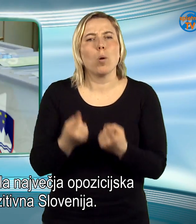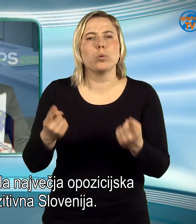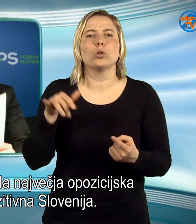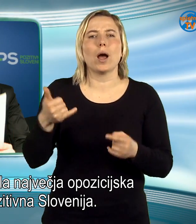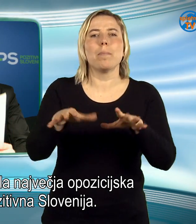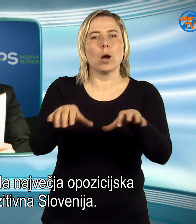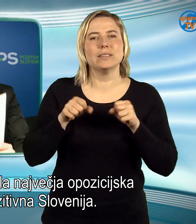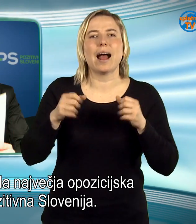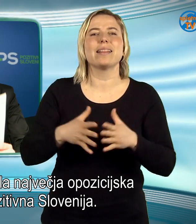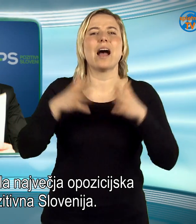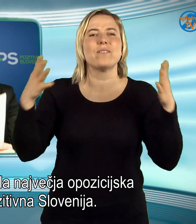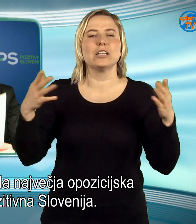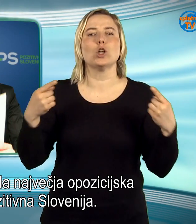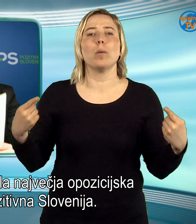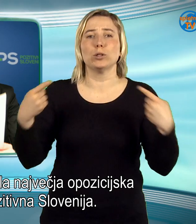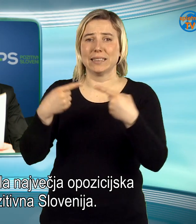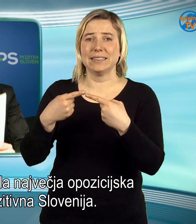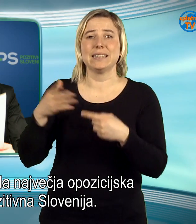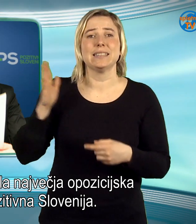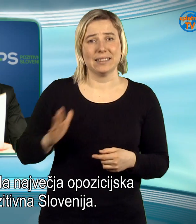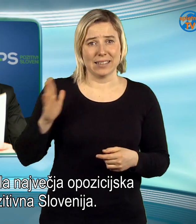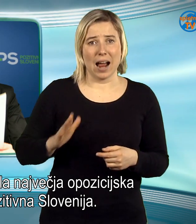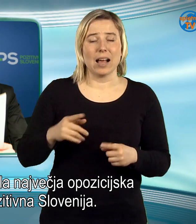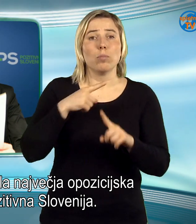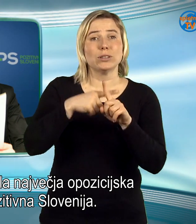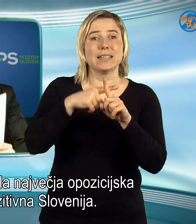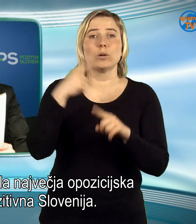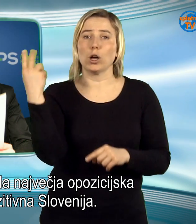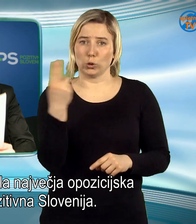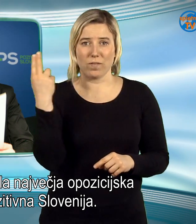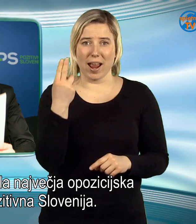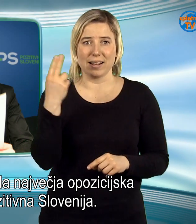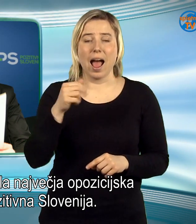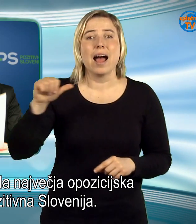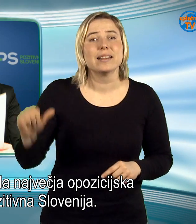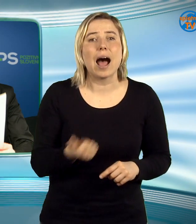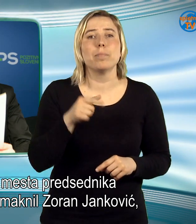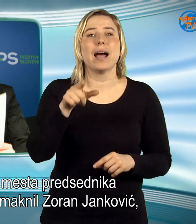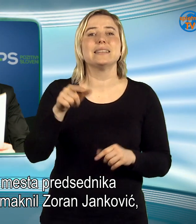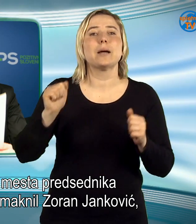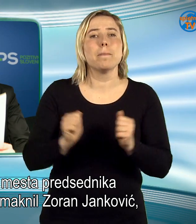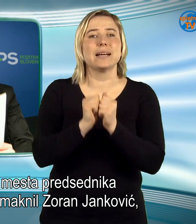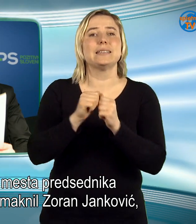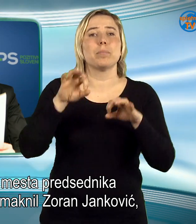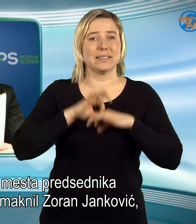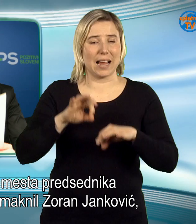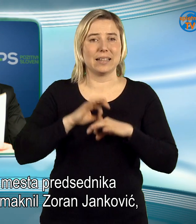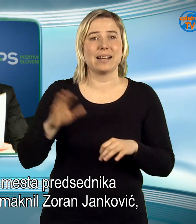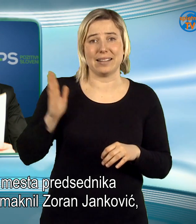Pobudo je prevzela največja opozicijska stranka Pozitivna Slovenija. Najprej se je z mesta predsednika